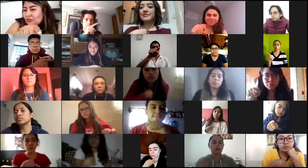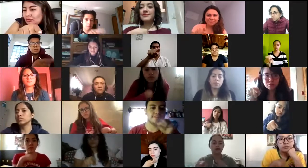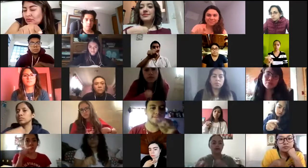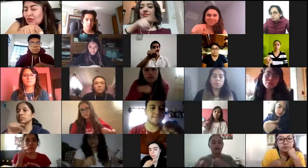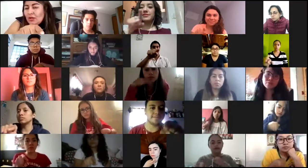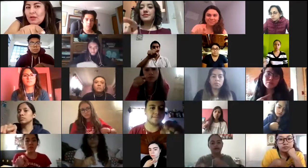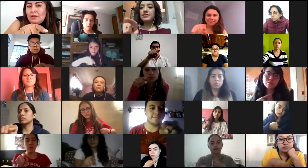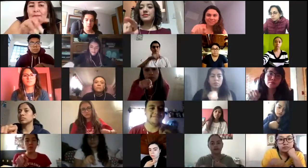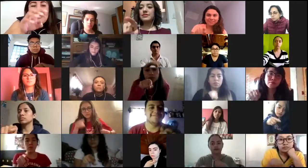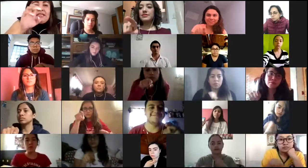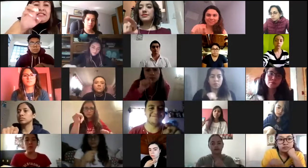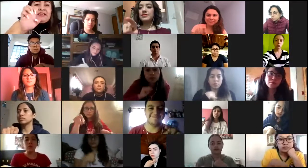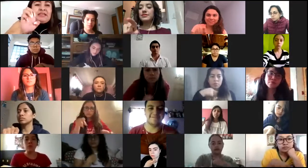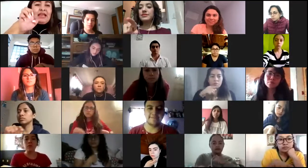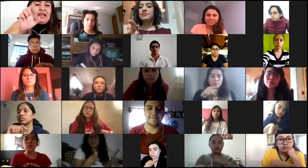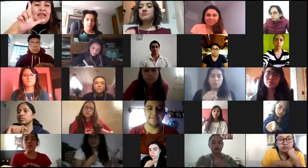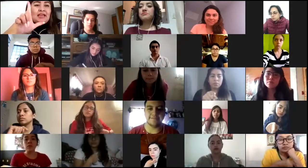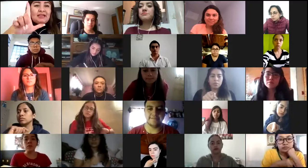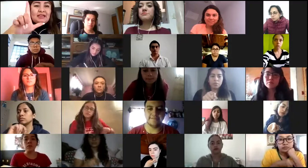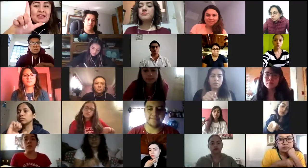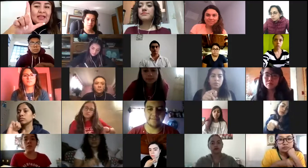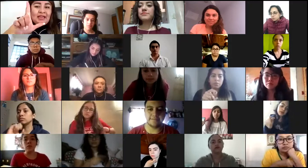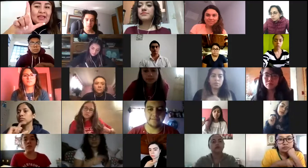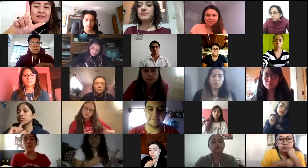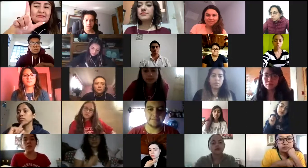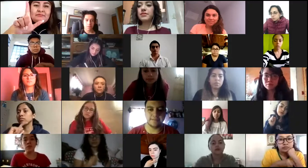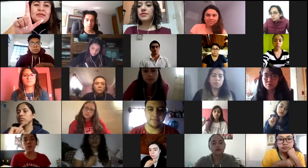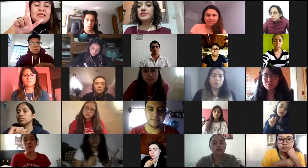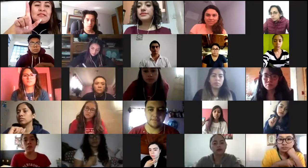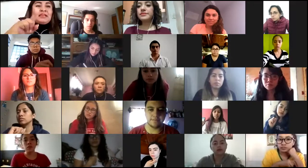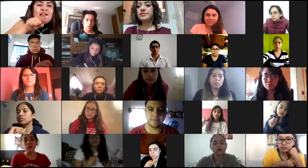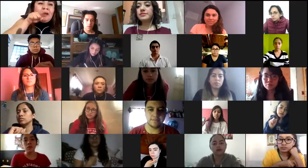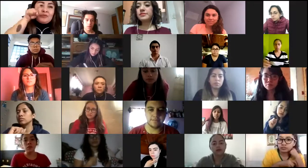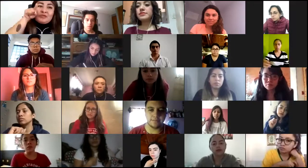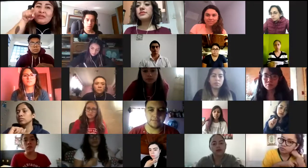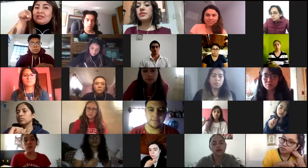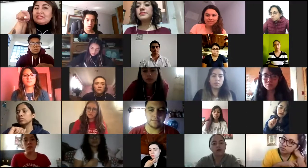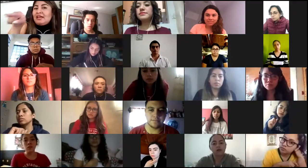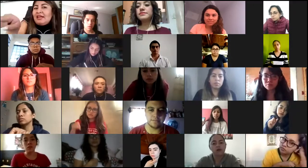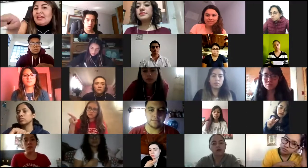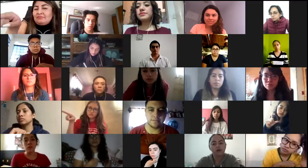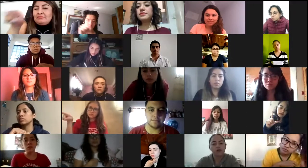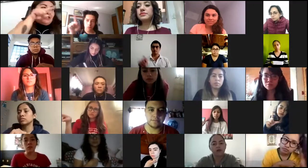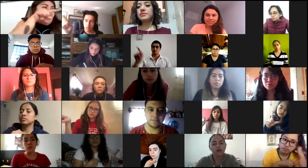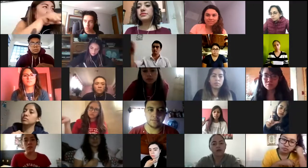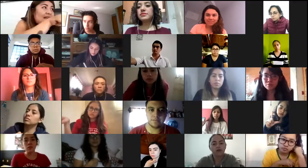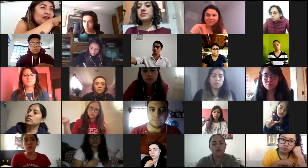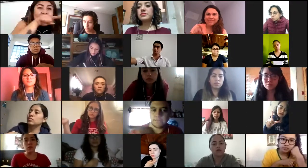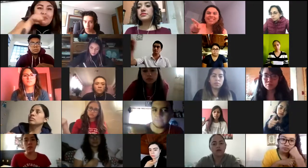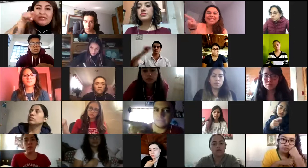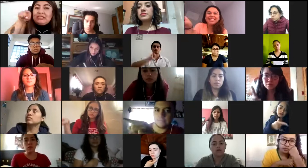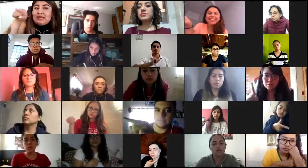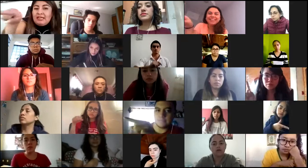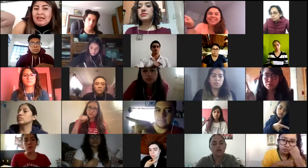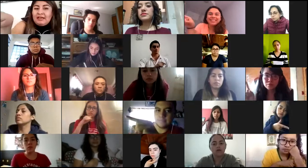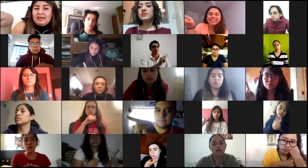tú. Para decir él, señalamos a dónde está él. Puede estar acá,